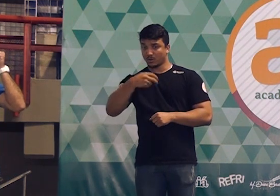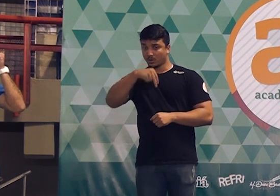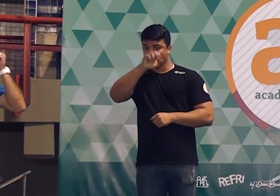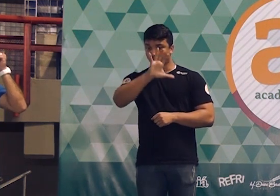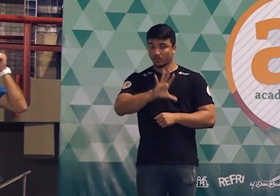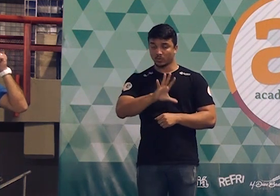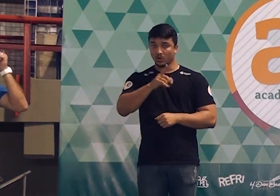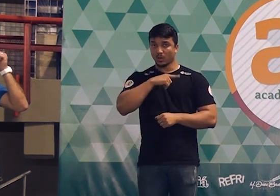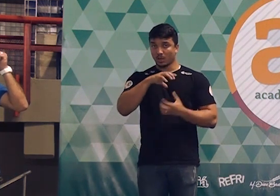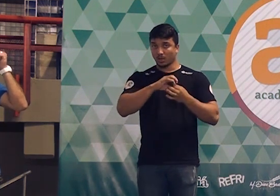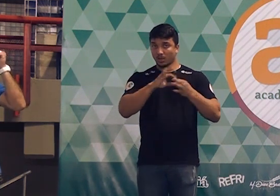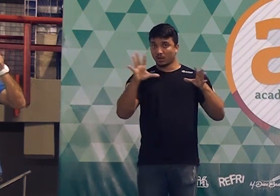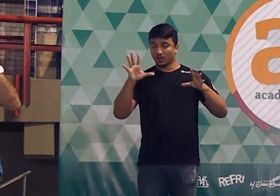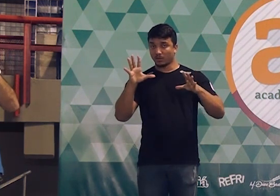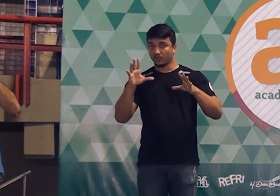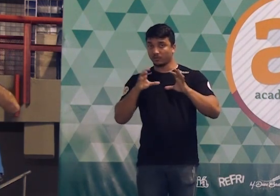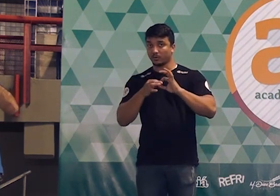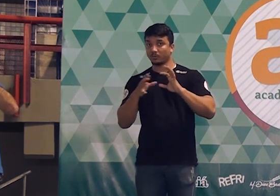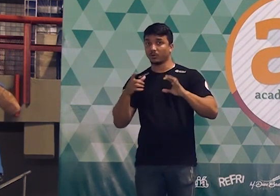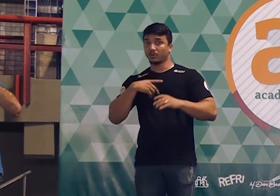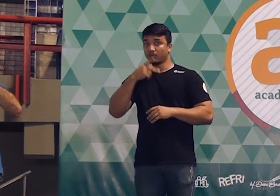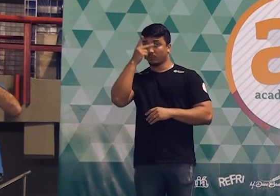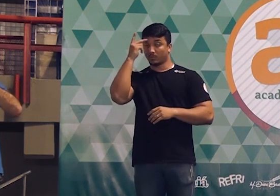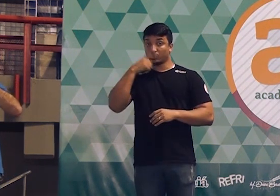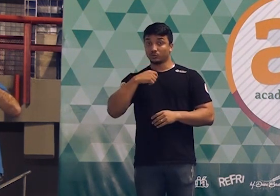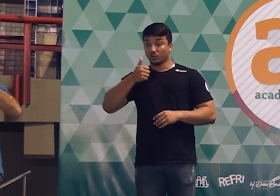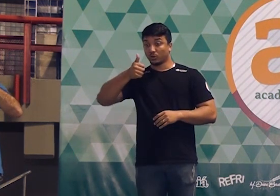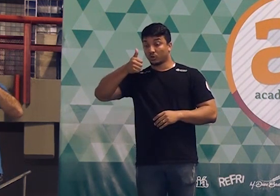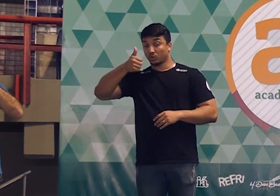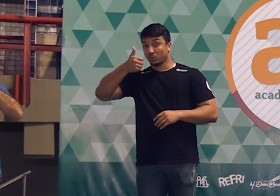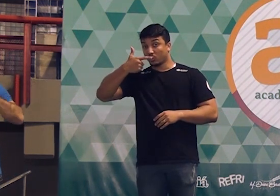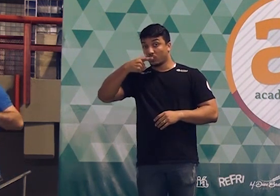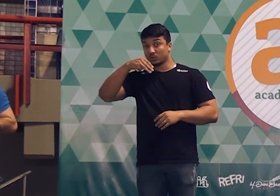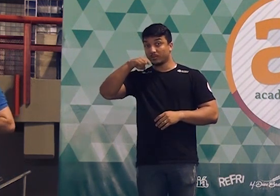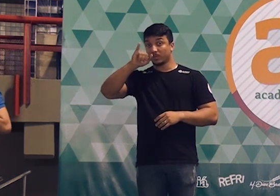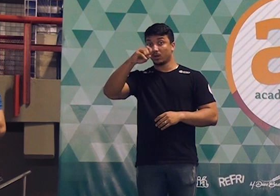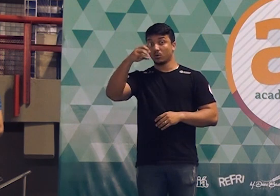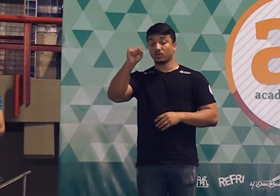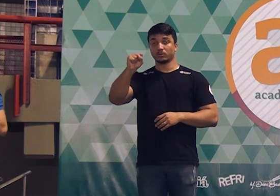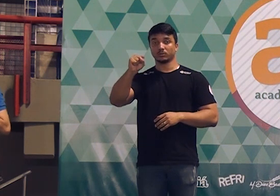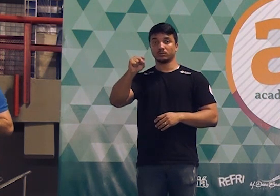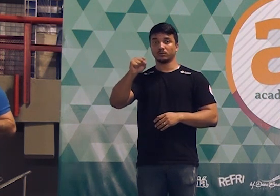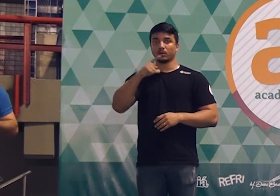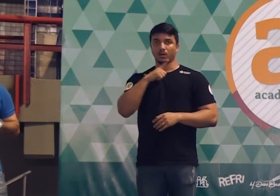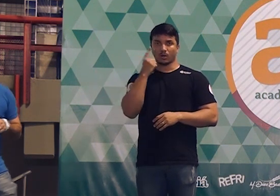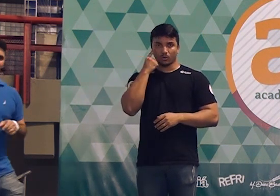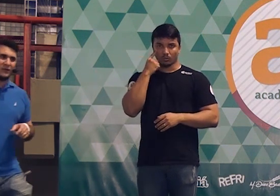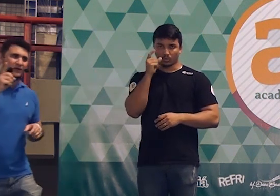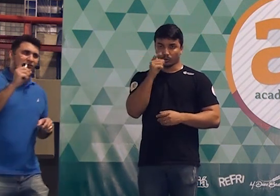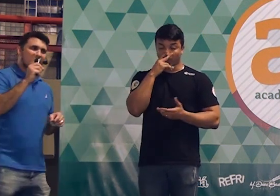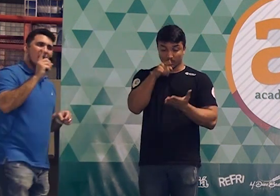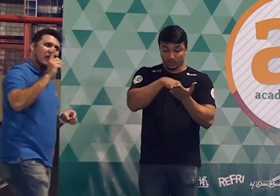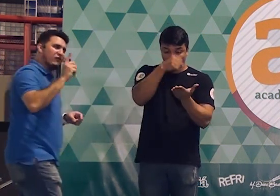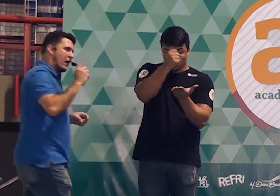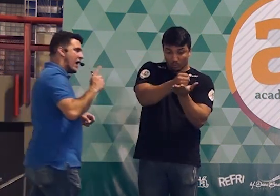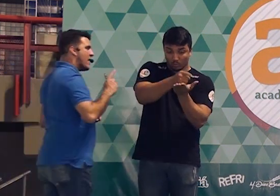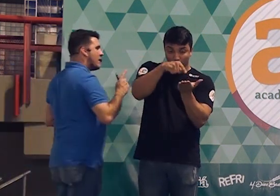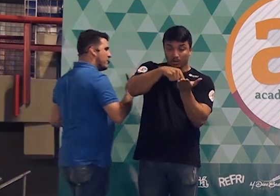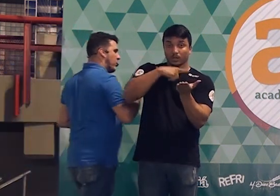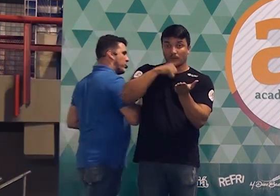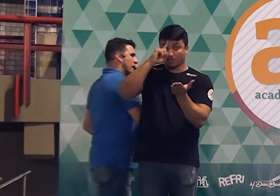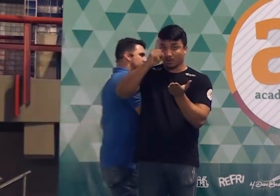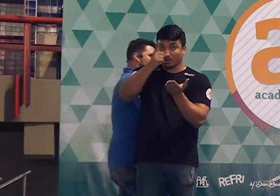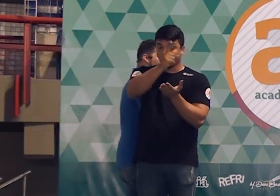livre e independente. Com 12 milhões de escravos nesse país. E você diz que isso é um documento que rege